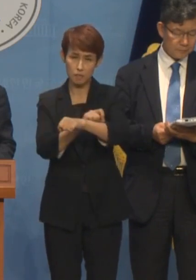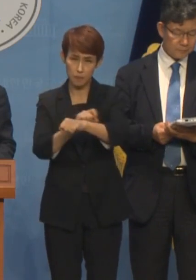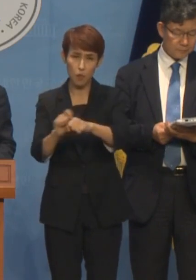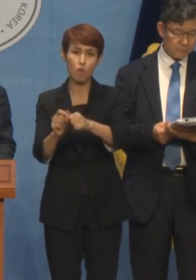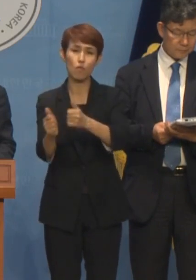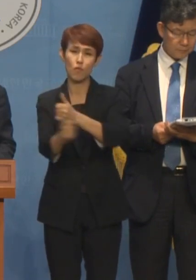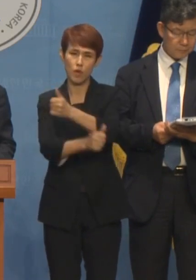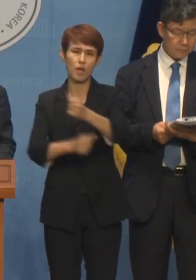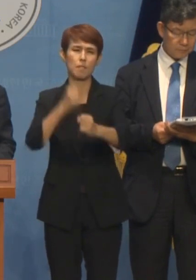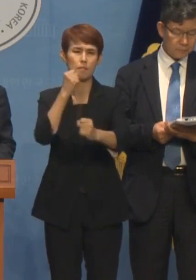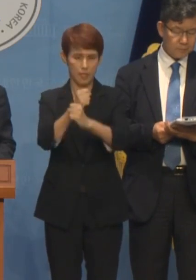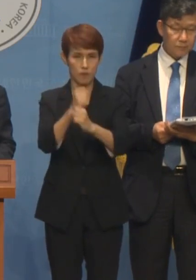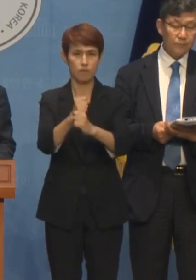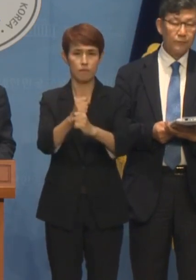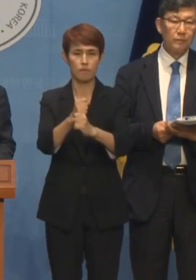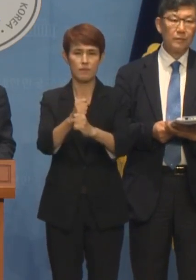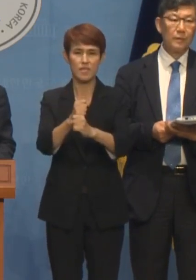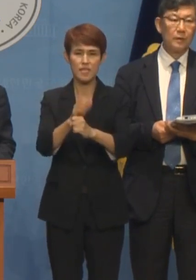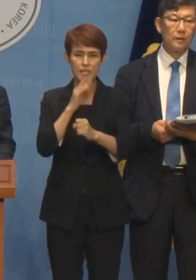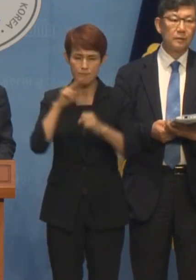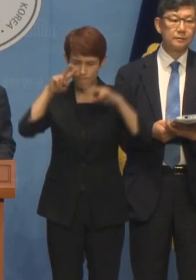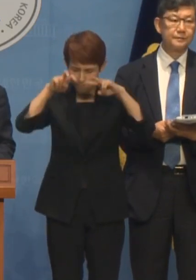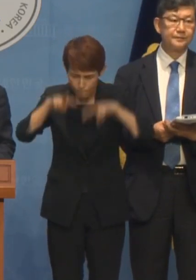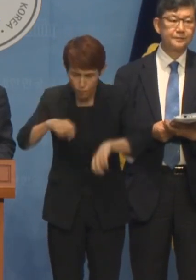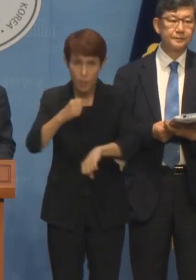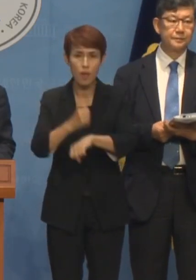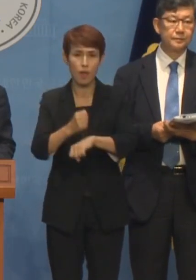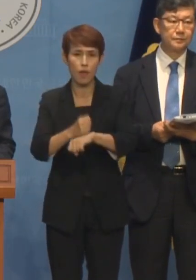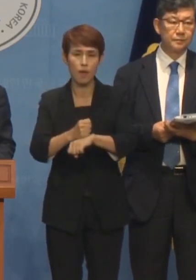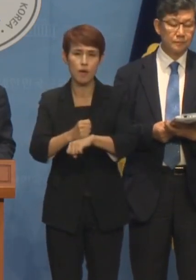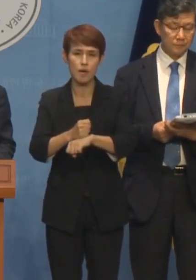특조위를 구성하여 참사의 진상 규명과 더불어